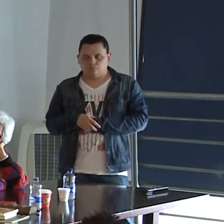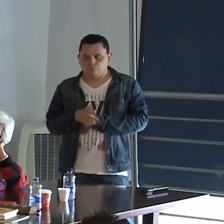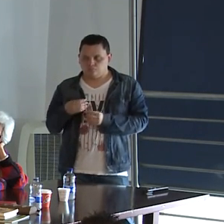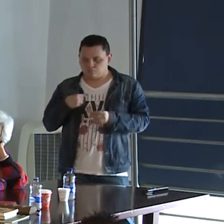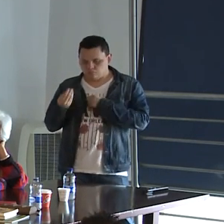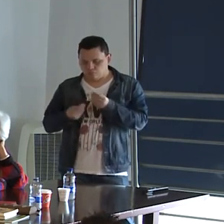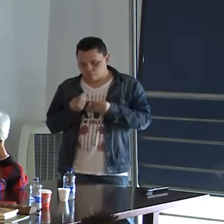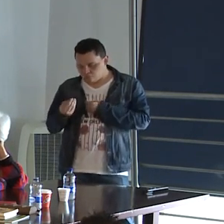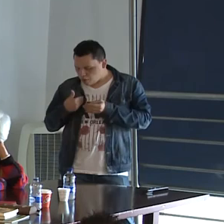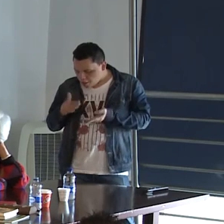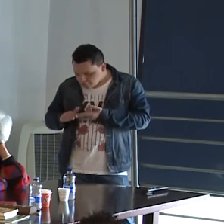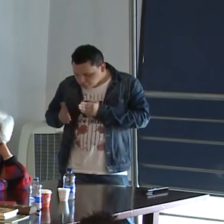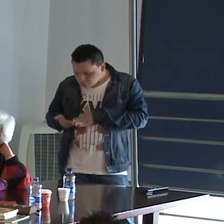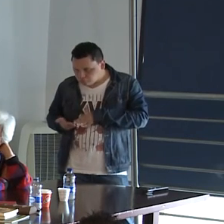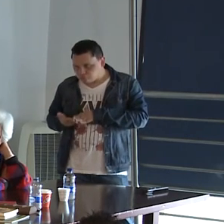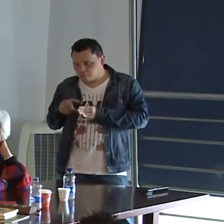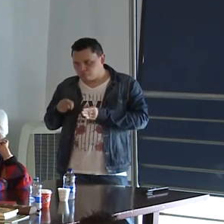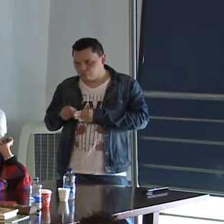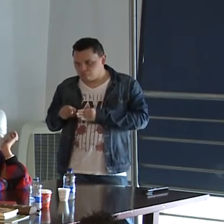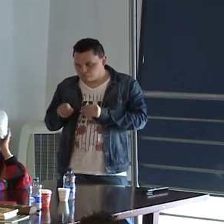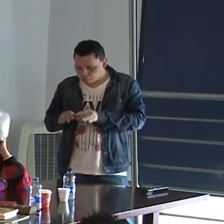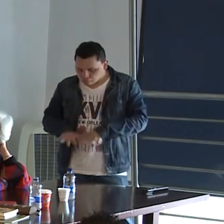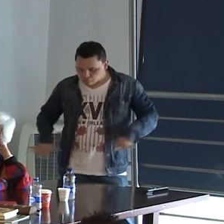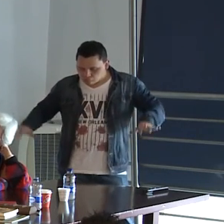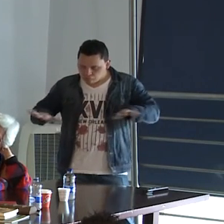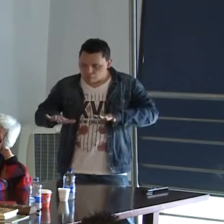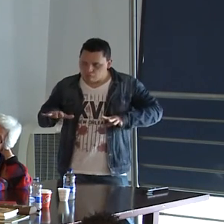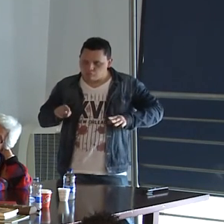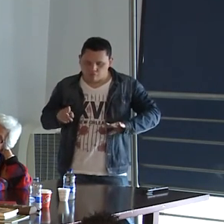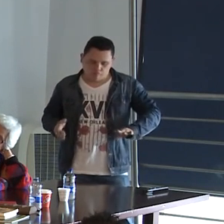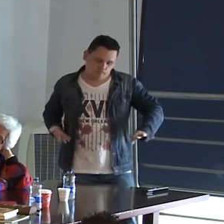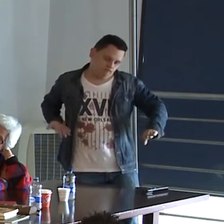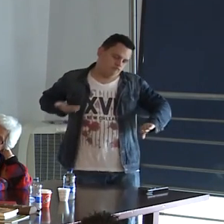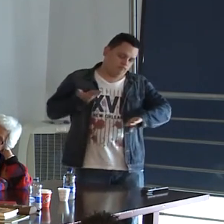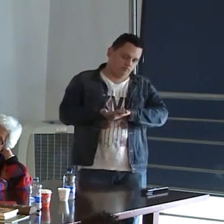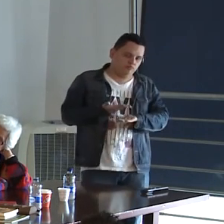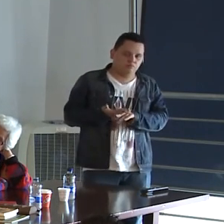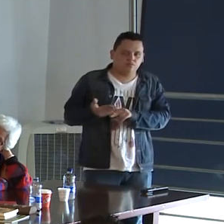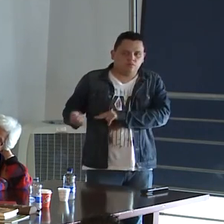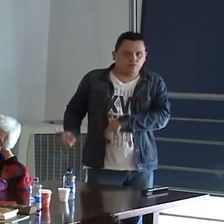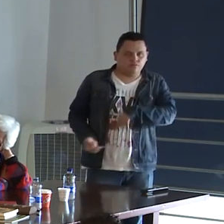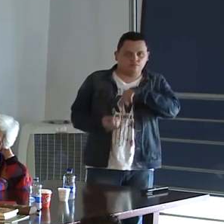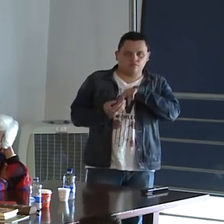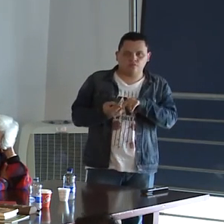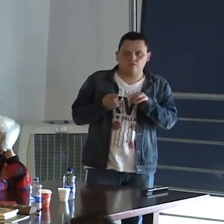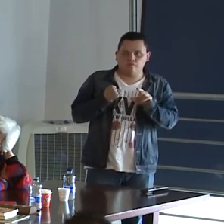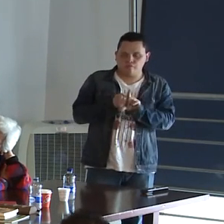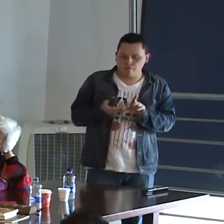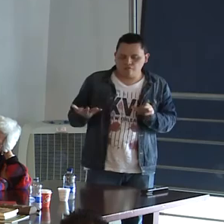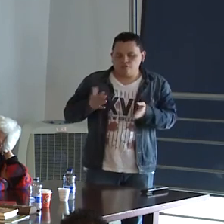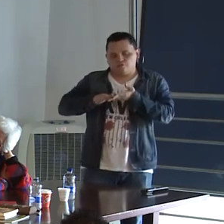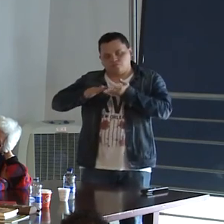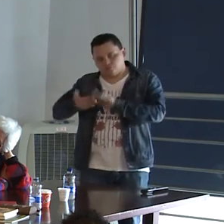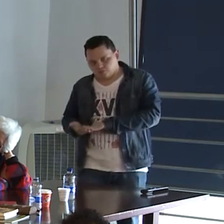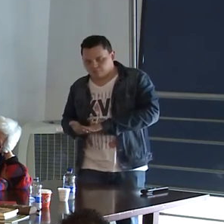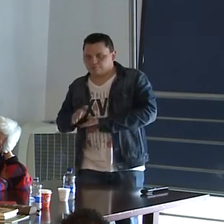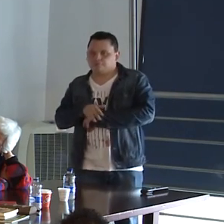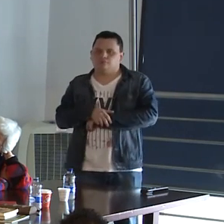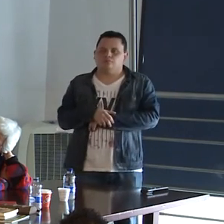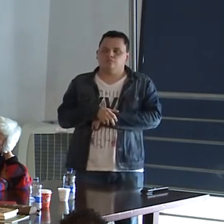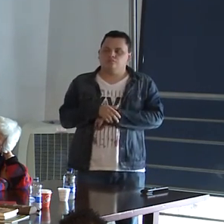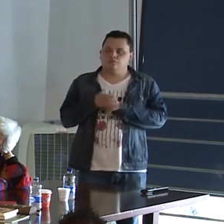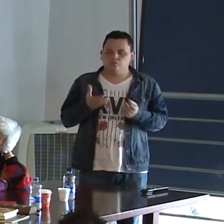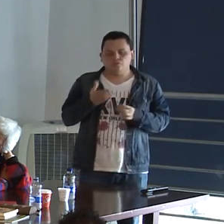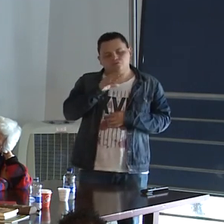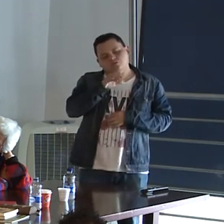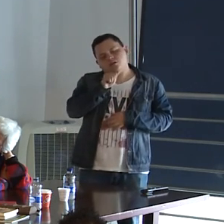hacer con las comunidades territoriales propuestas de educación popular y comunitaria, como los